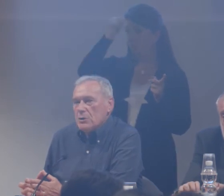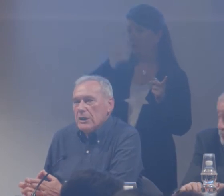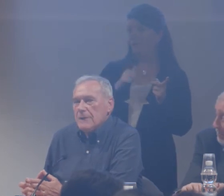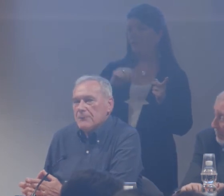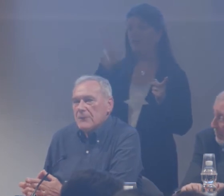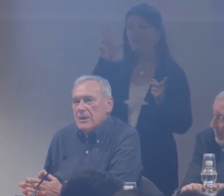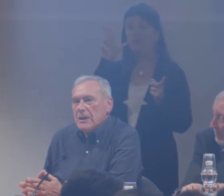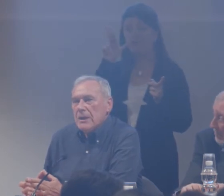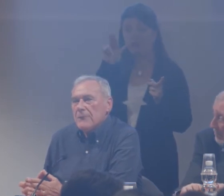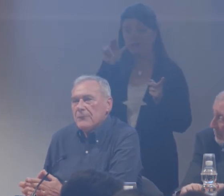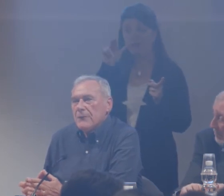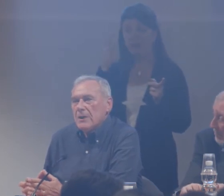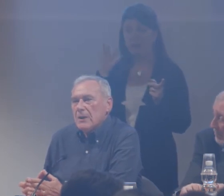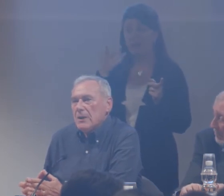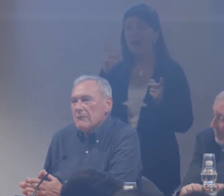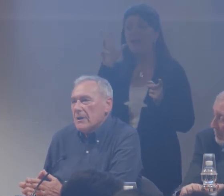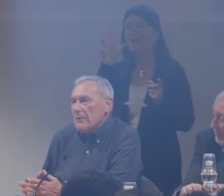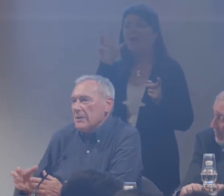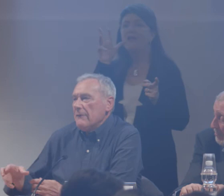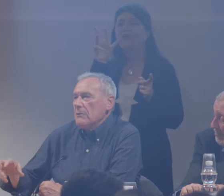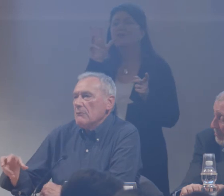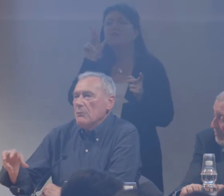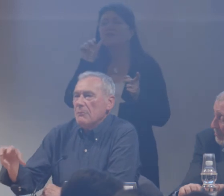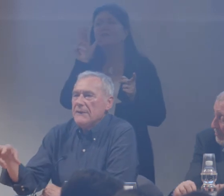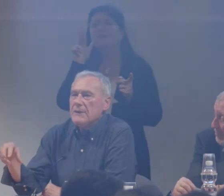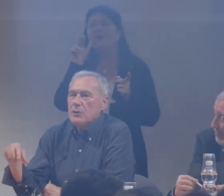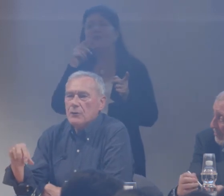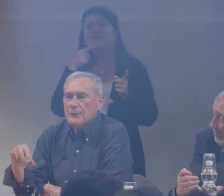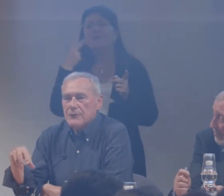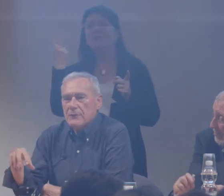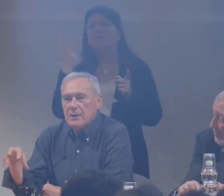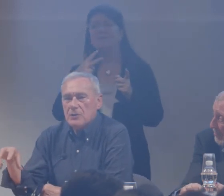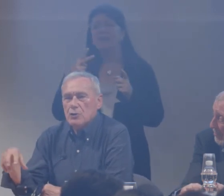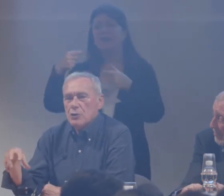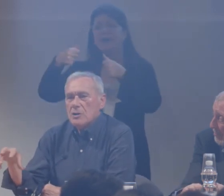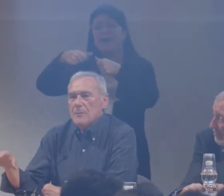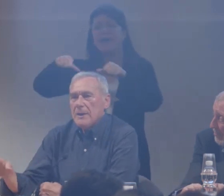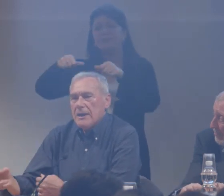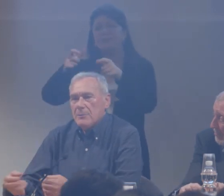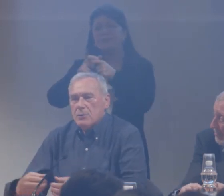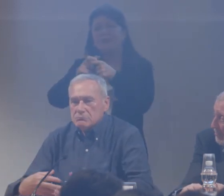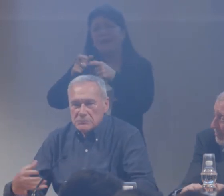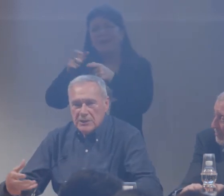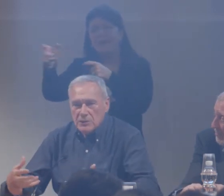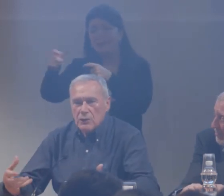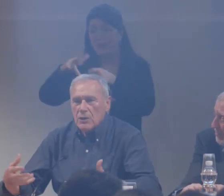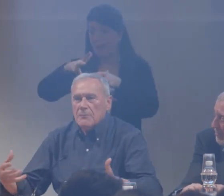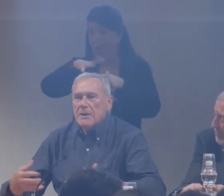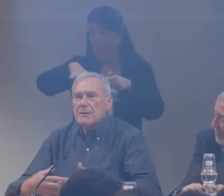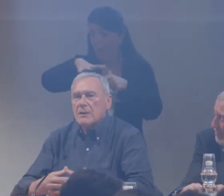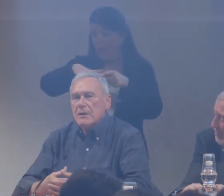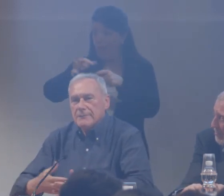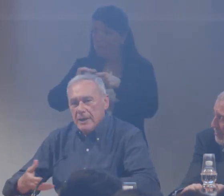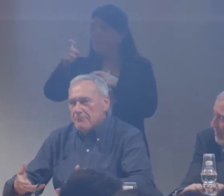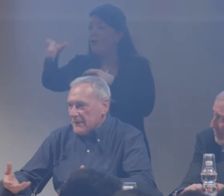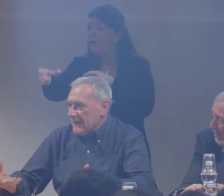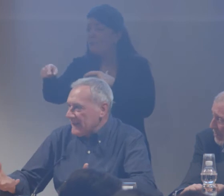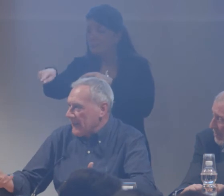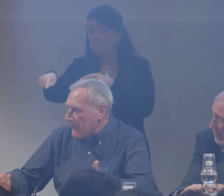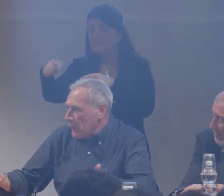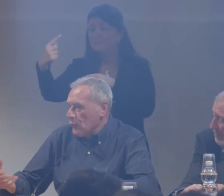una donna che abitava in un paesino nei dintorni di Palermo, tradizionalmente